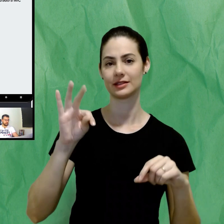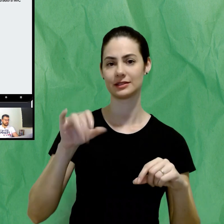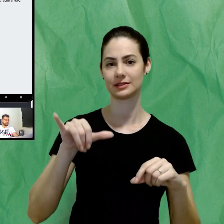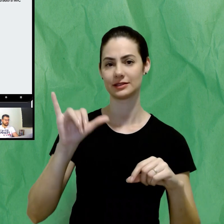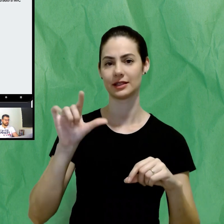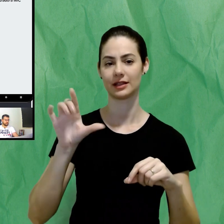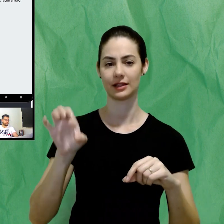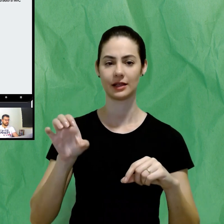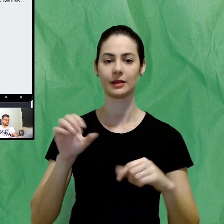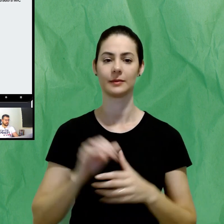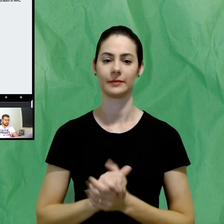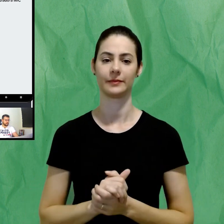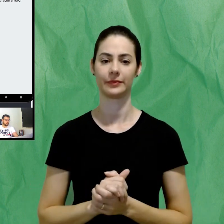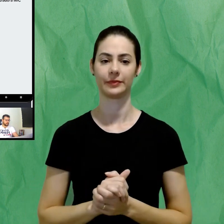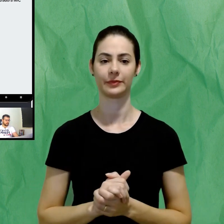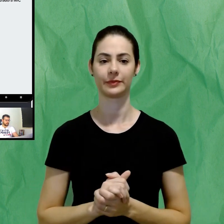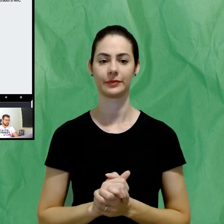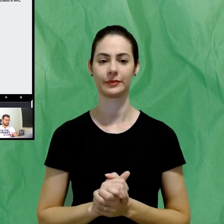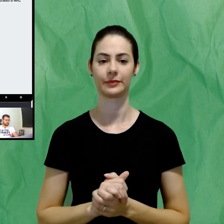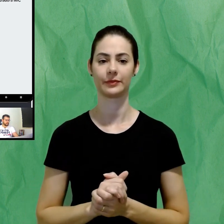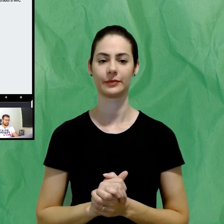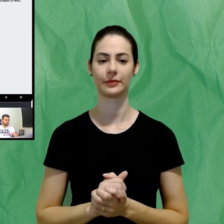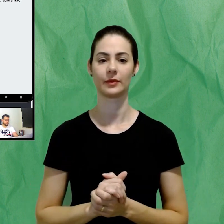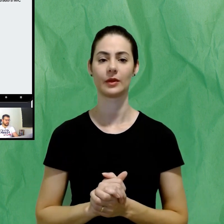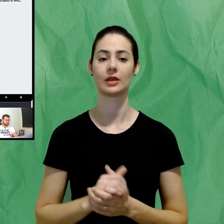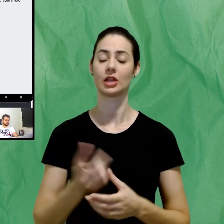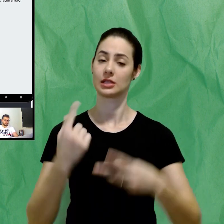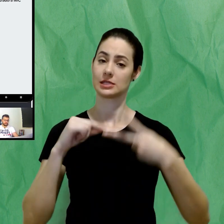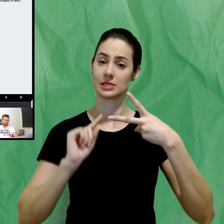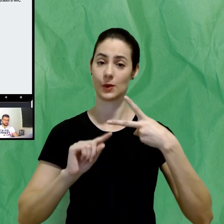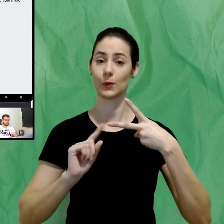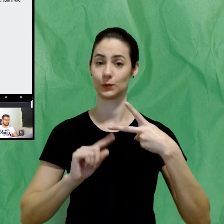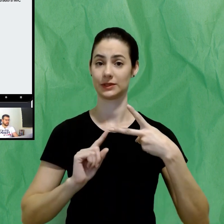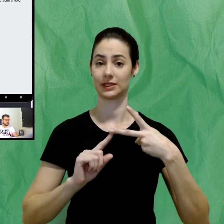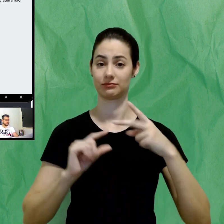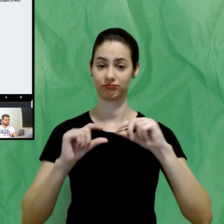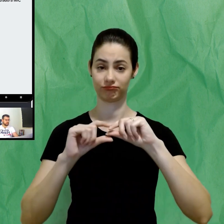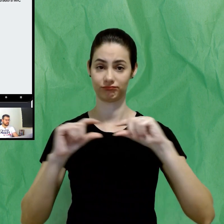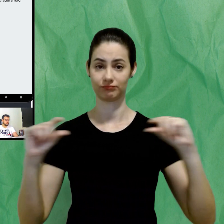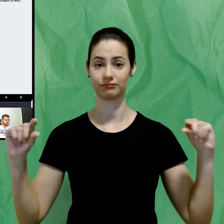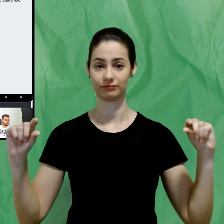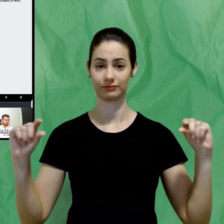styles.wave. Tá? Já a segunda view